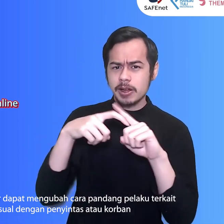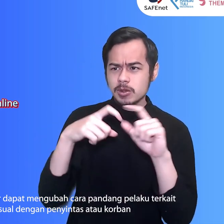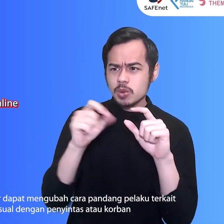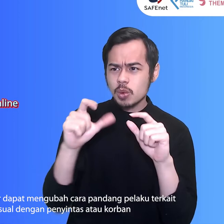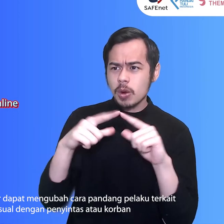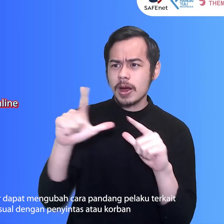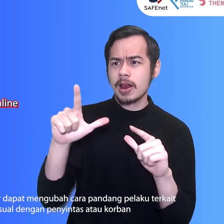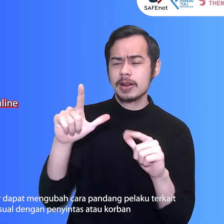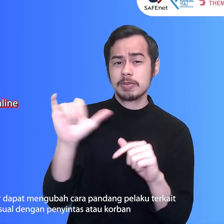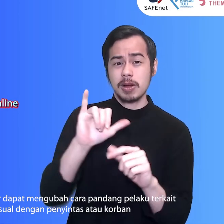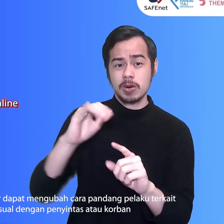atau korban